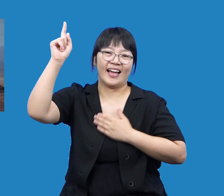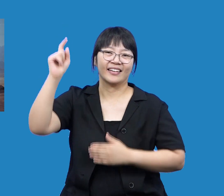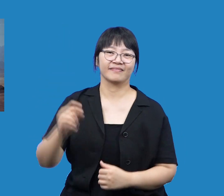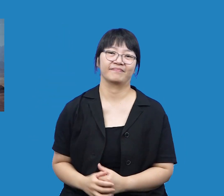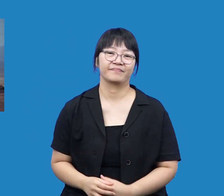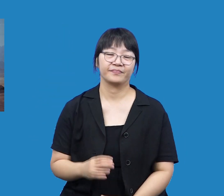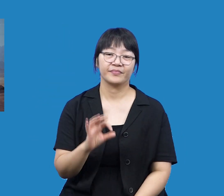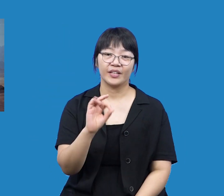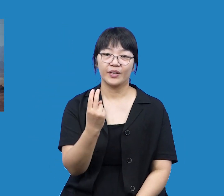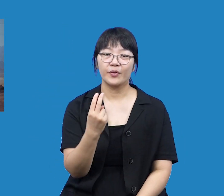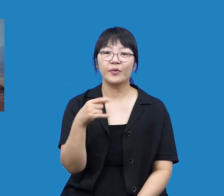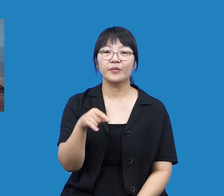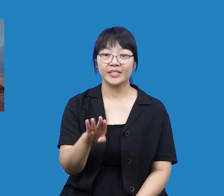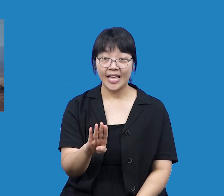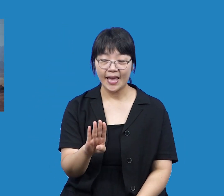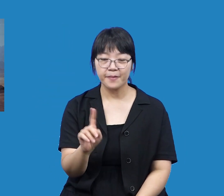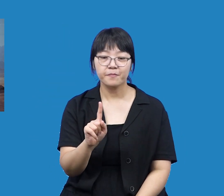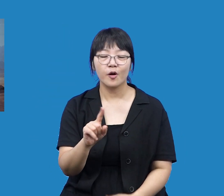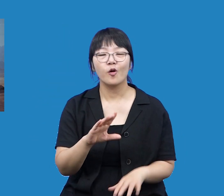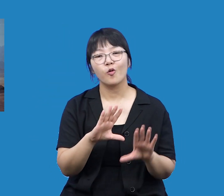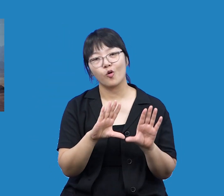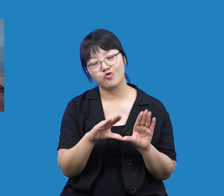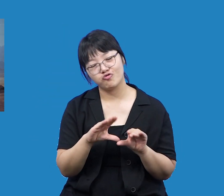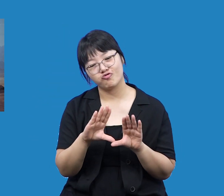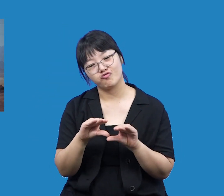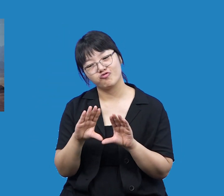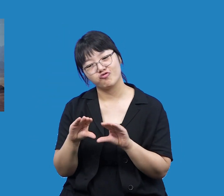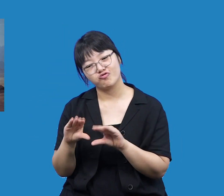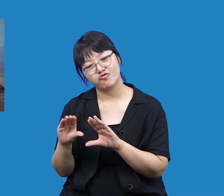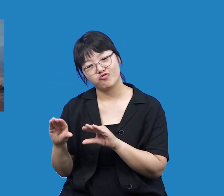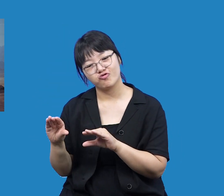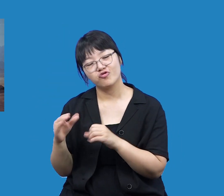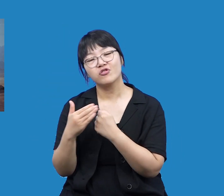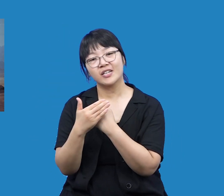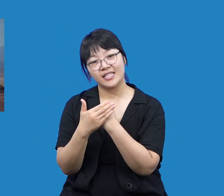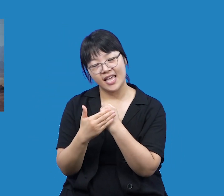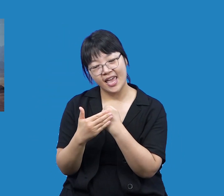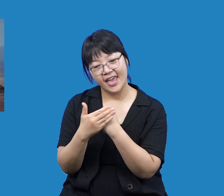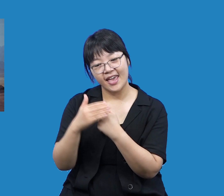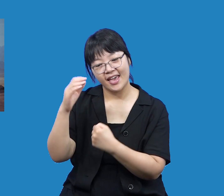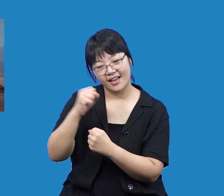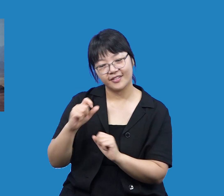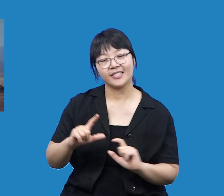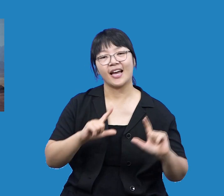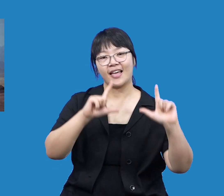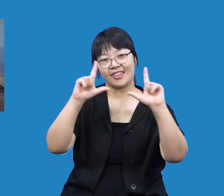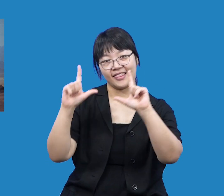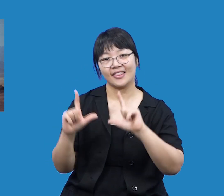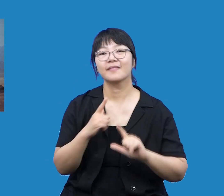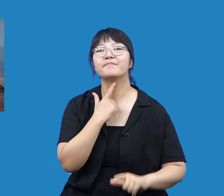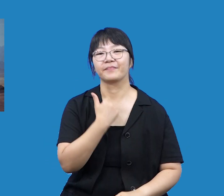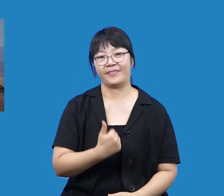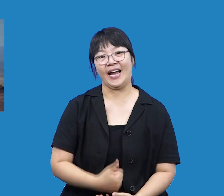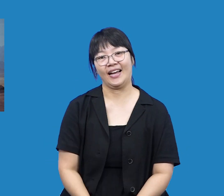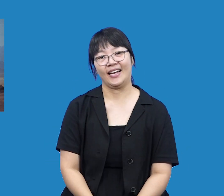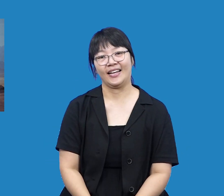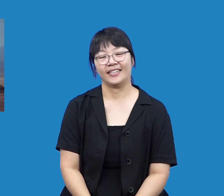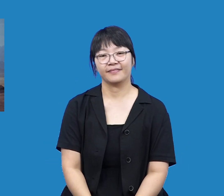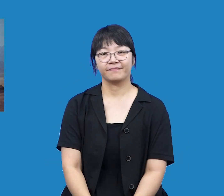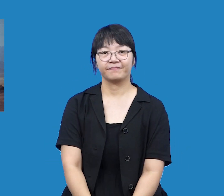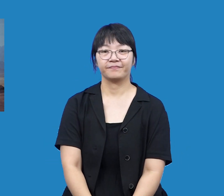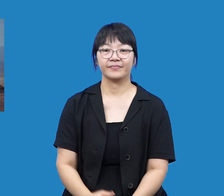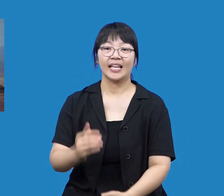그래서 요셉은 그 온유함으로 복을 누리는 인생을 살았습니다. 자,